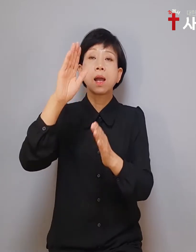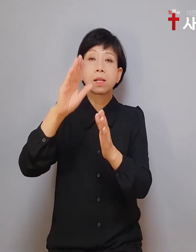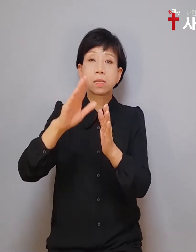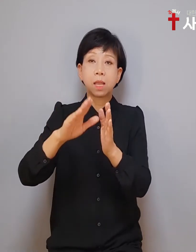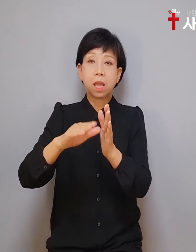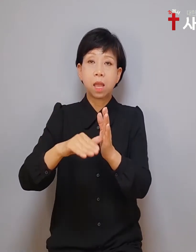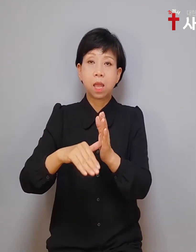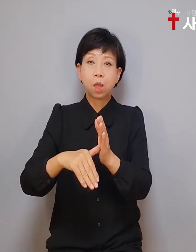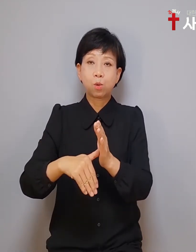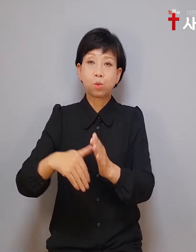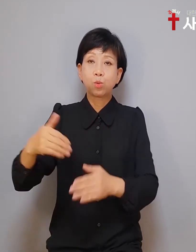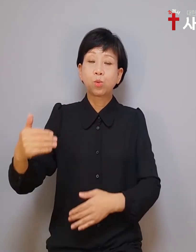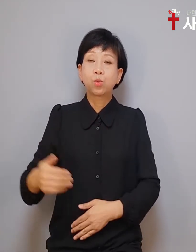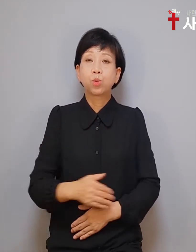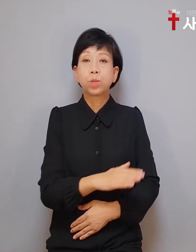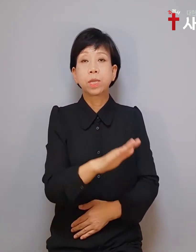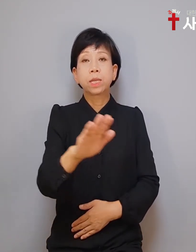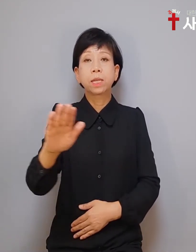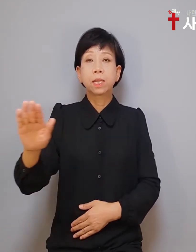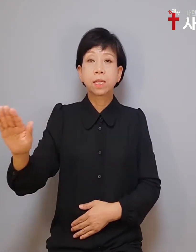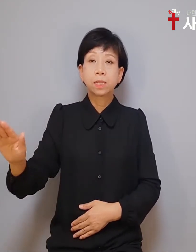가난할 때